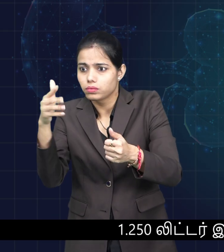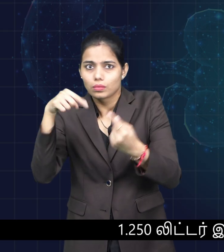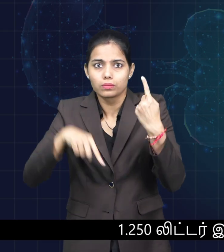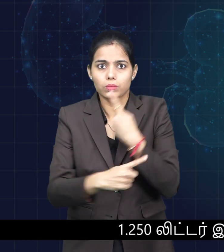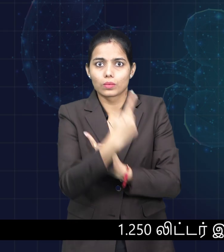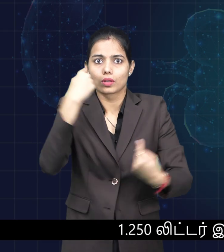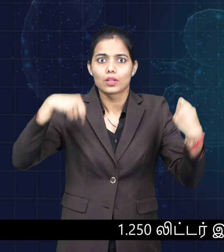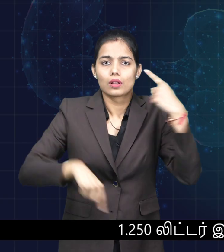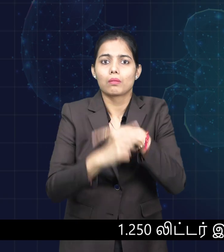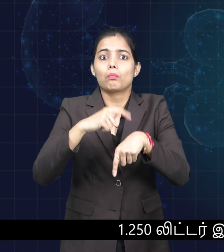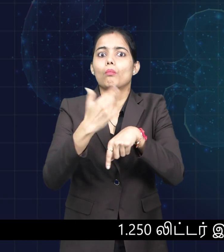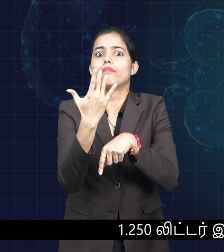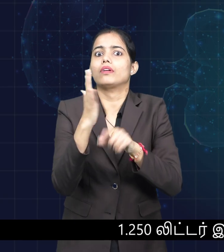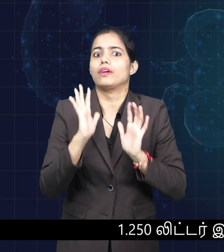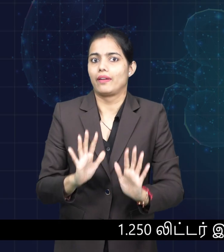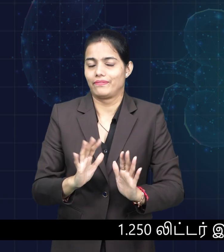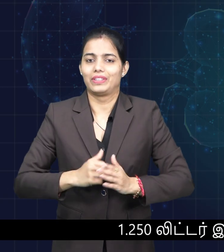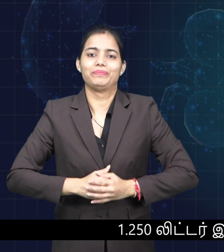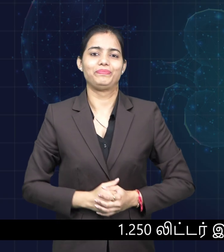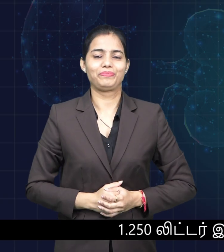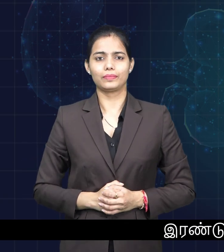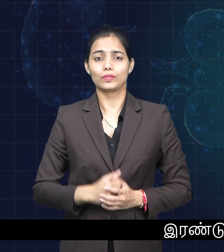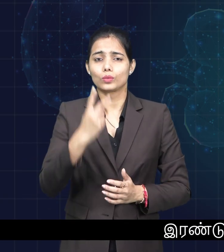1.250 லிட்டர் இரத்தத்தை பெறுகின்றன.